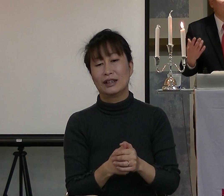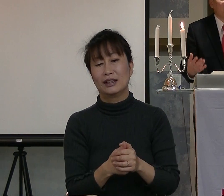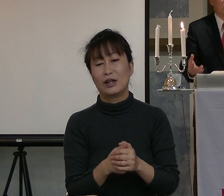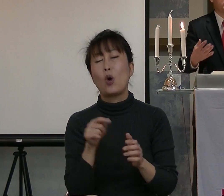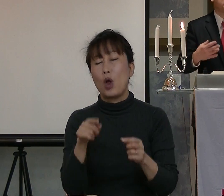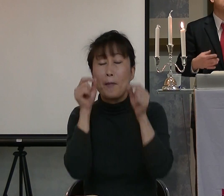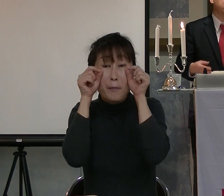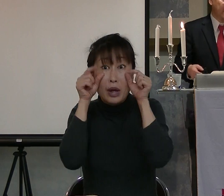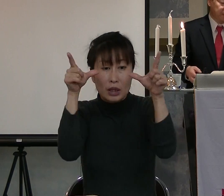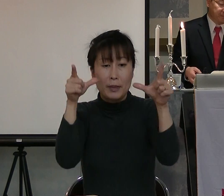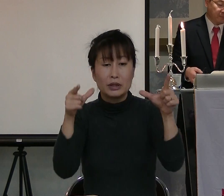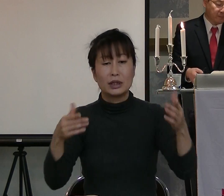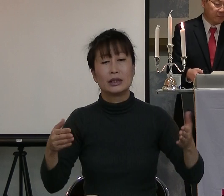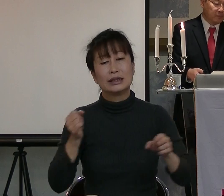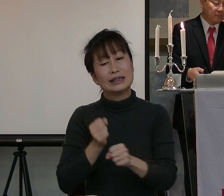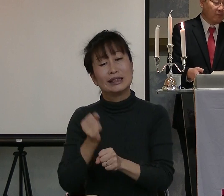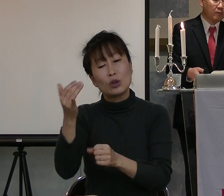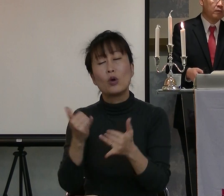者の生き方なんですね。